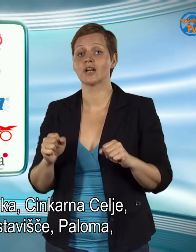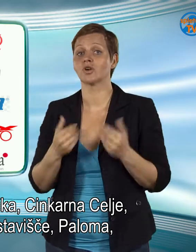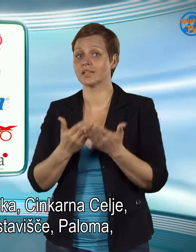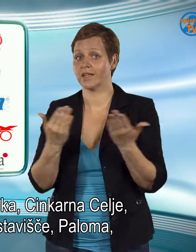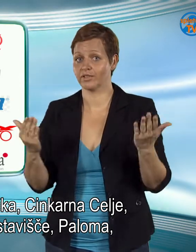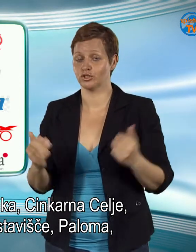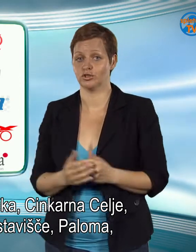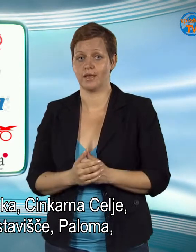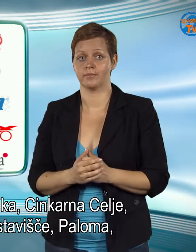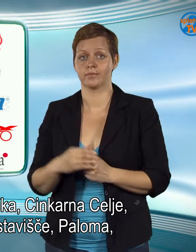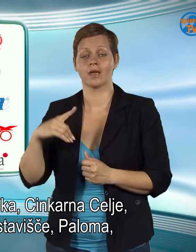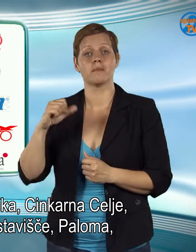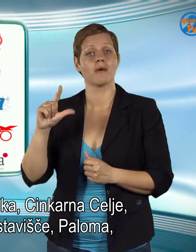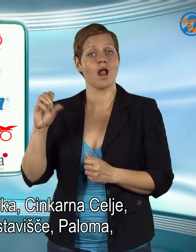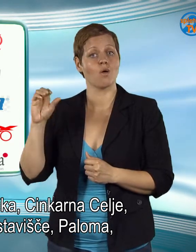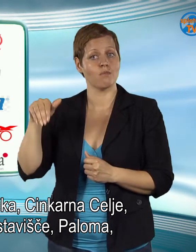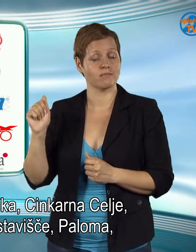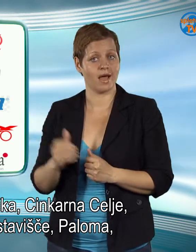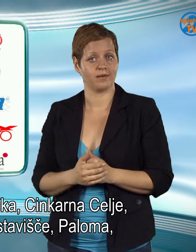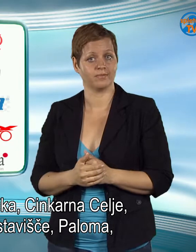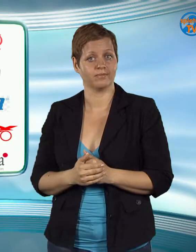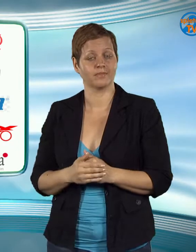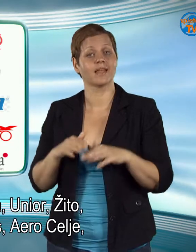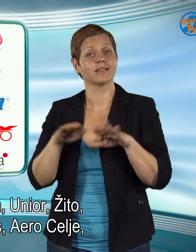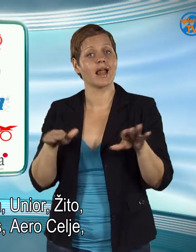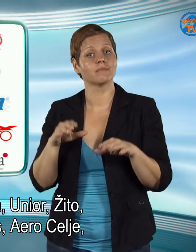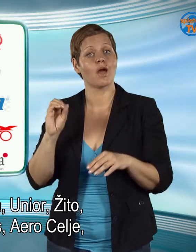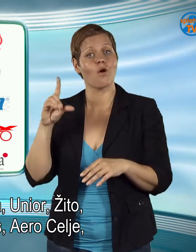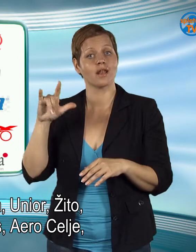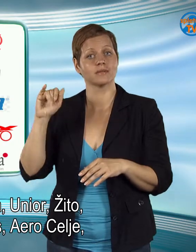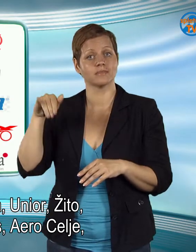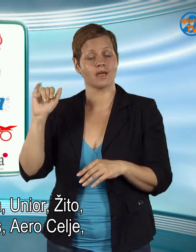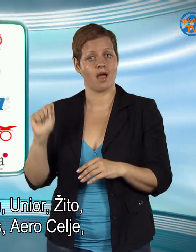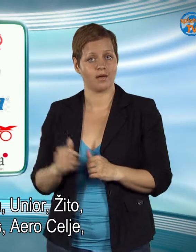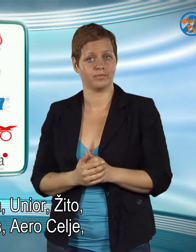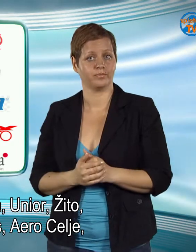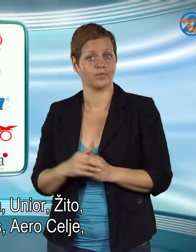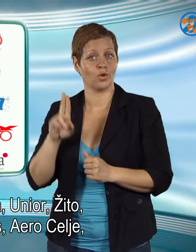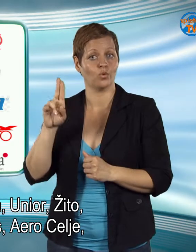Gospodarsko razstavišče, Paloma, Terme Olimia,